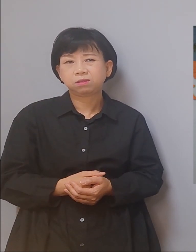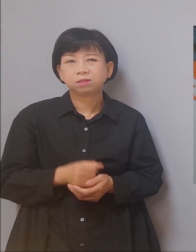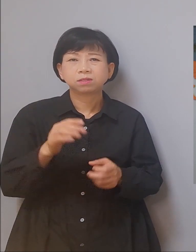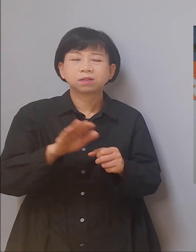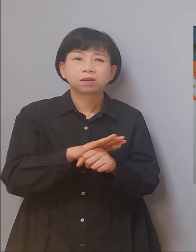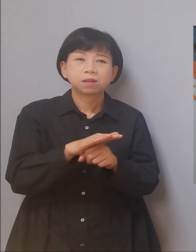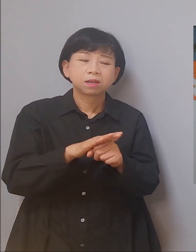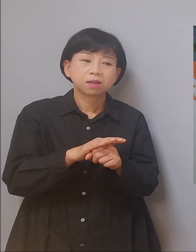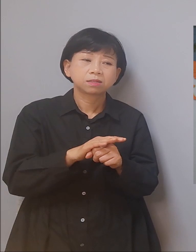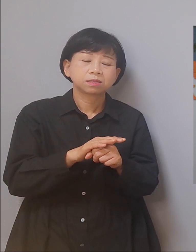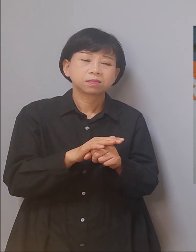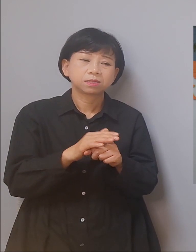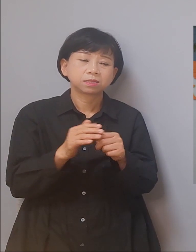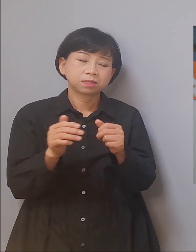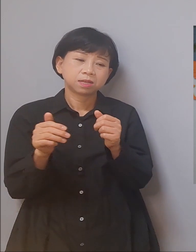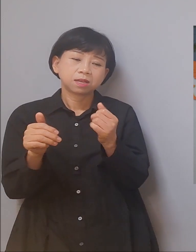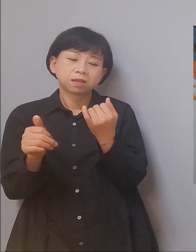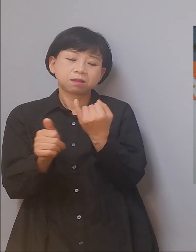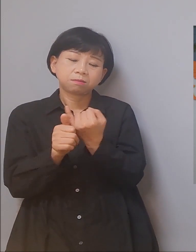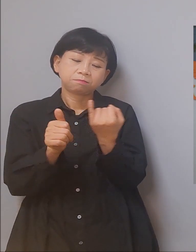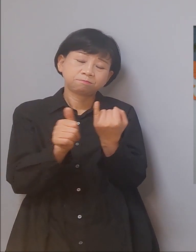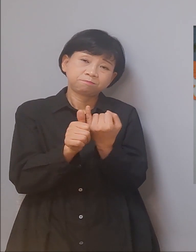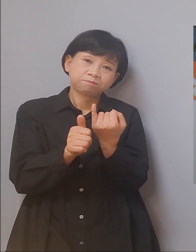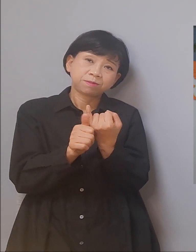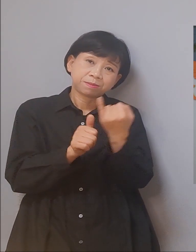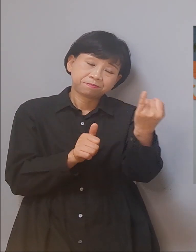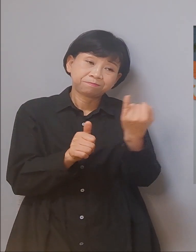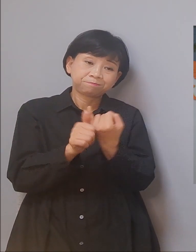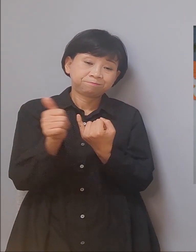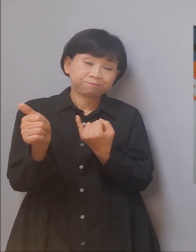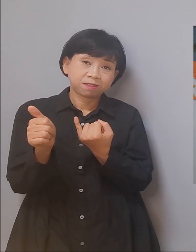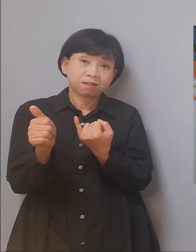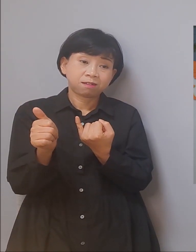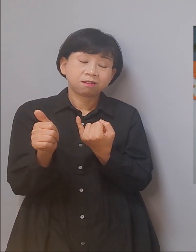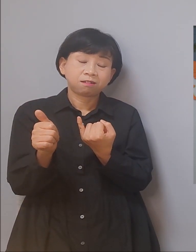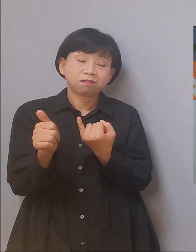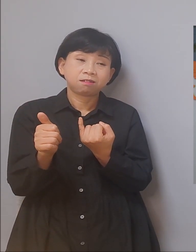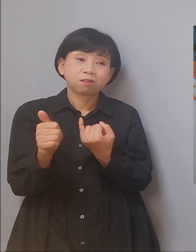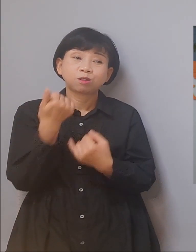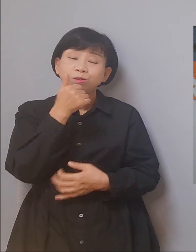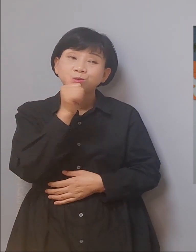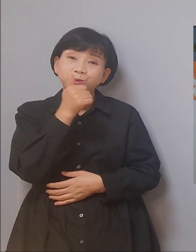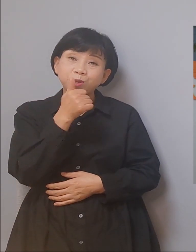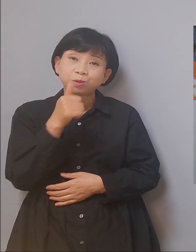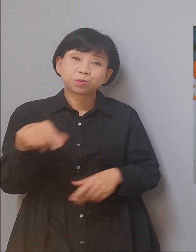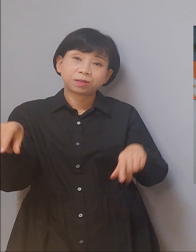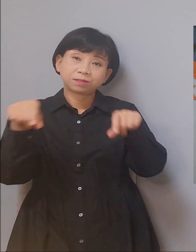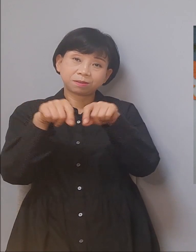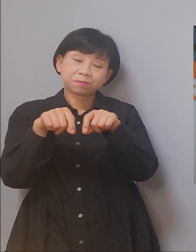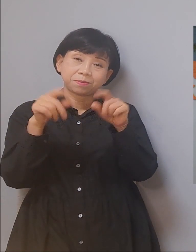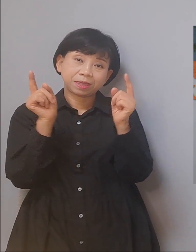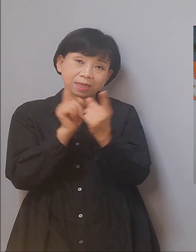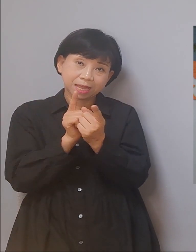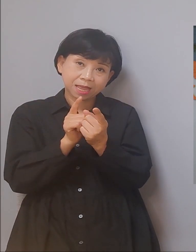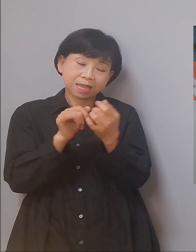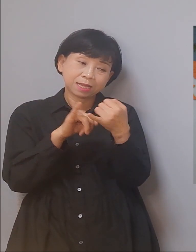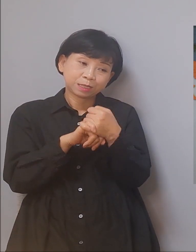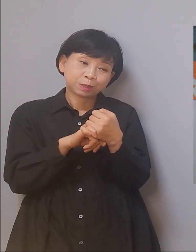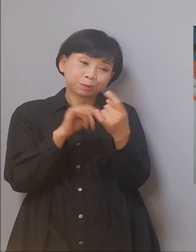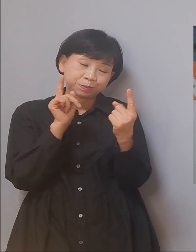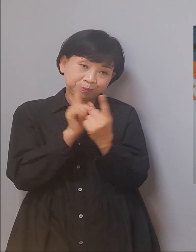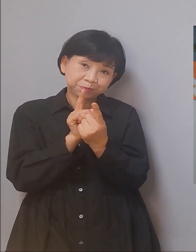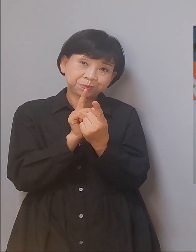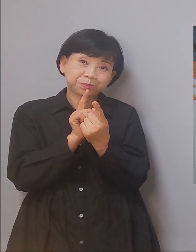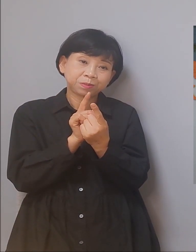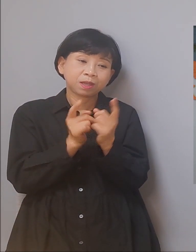들어볼까요? 이 남녀가 이제 소개를 받으면서 서로 만나게 됩니다. 약속을 잡지요. 이제 남녀가